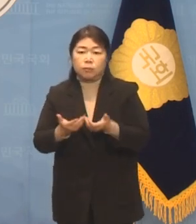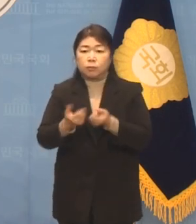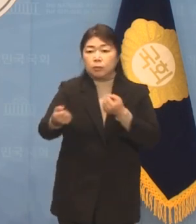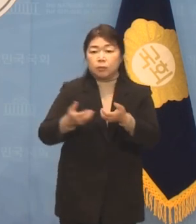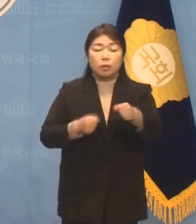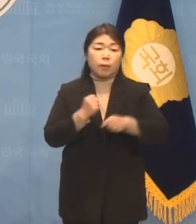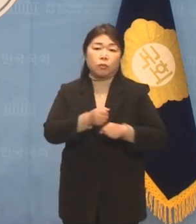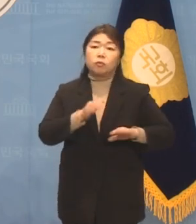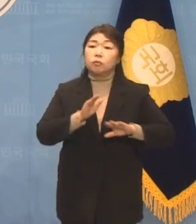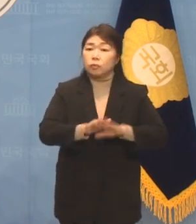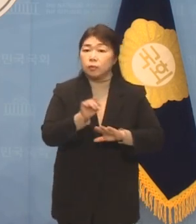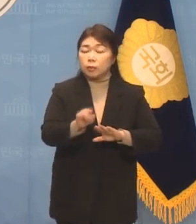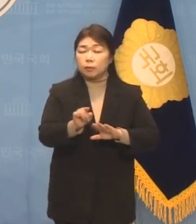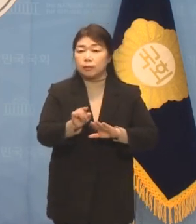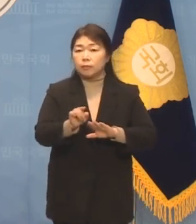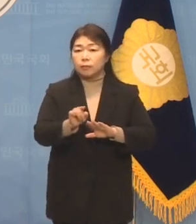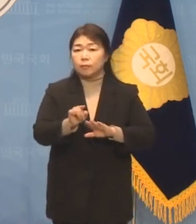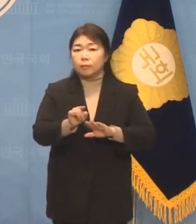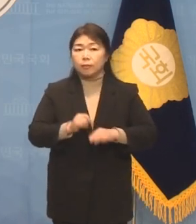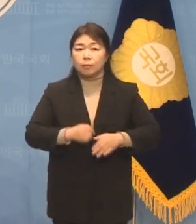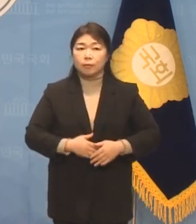몰아넣은 것으로도 모자랐습니까?